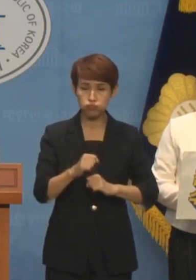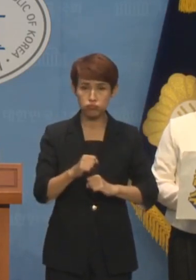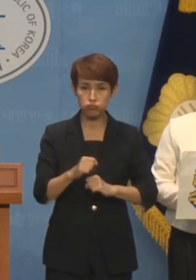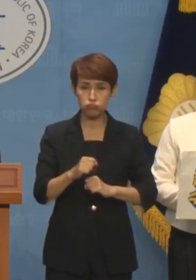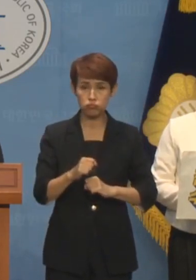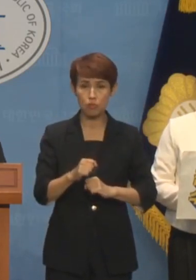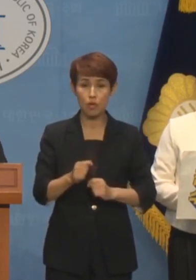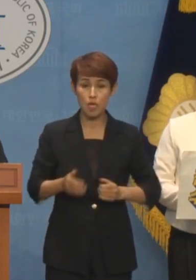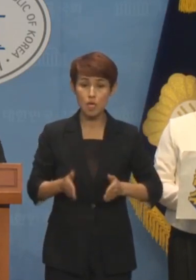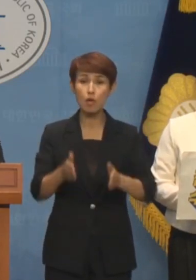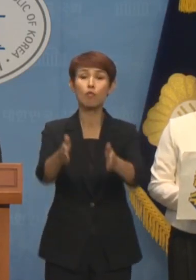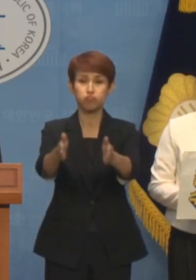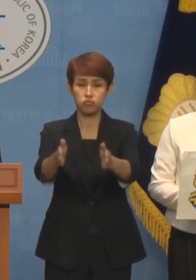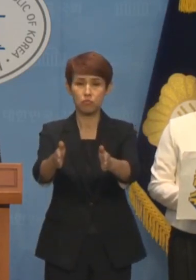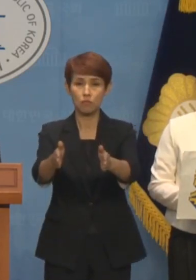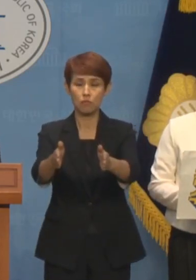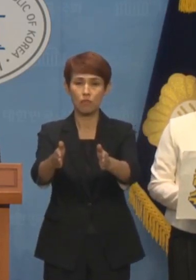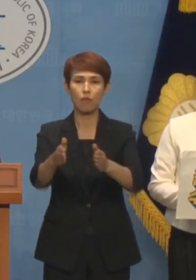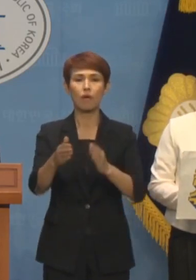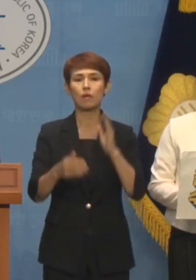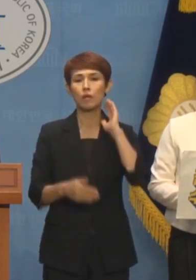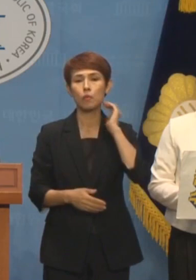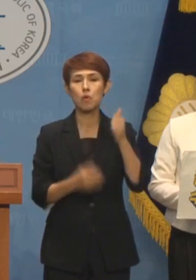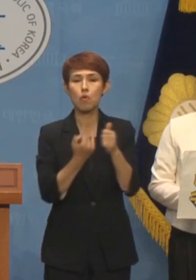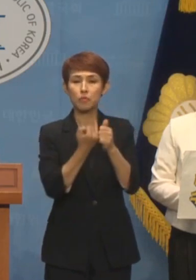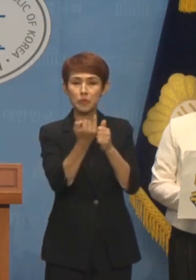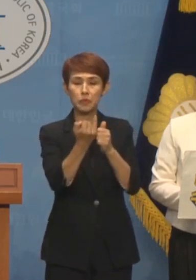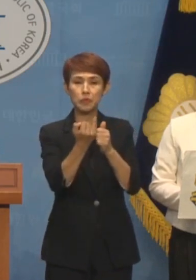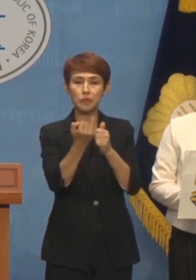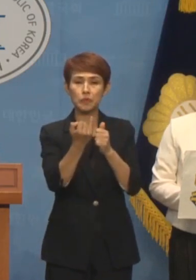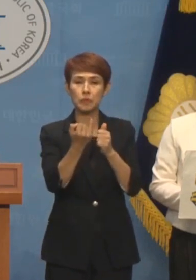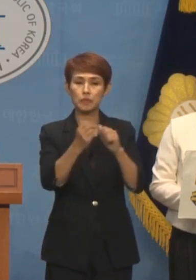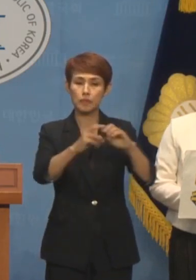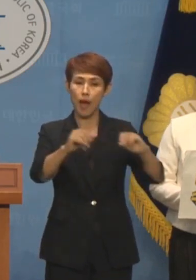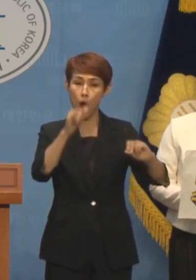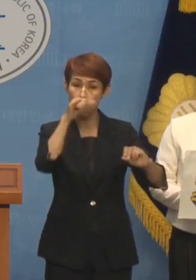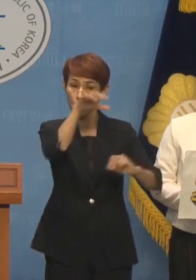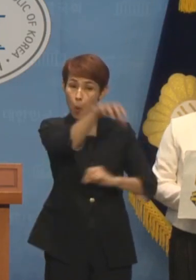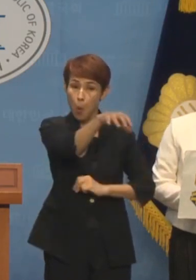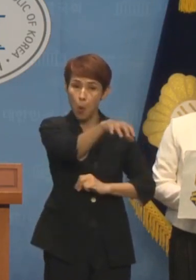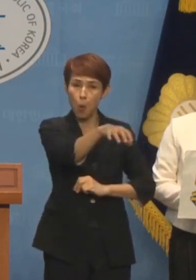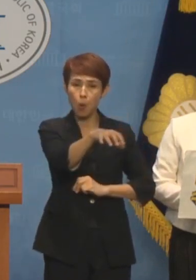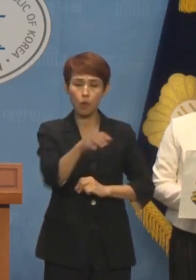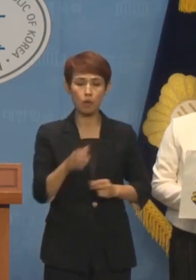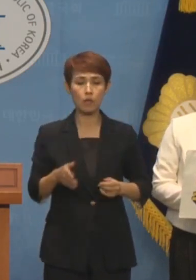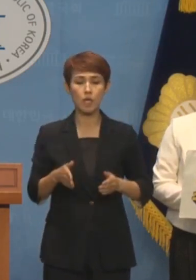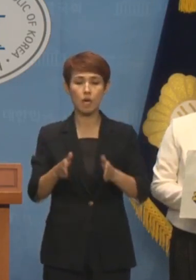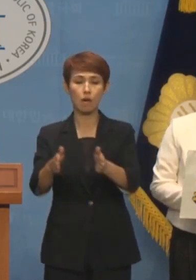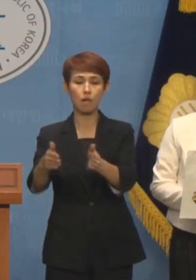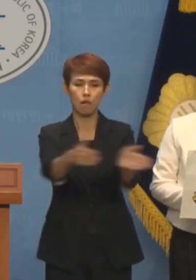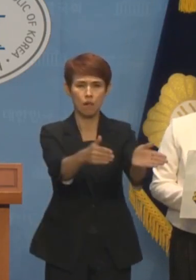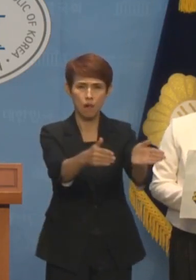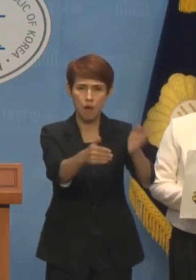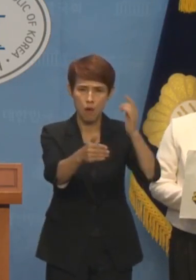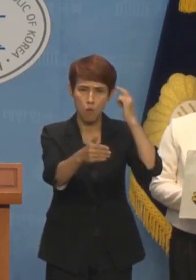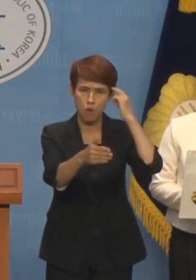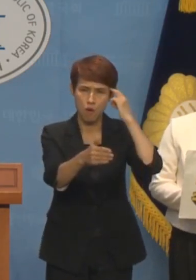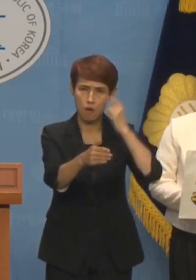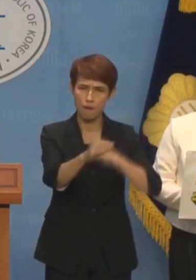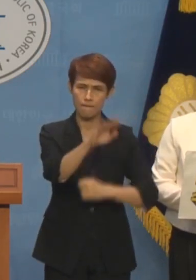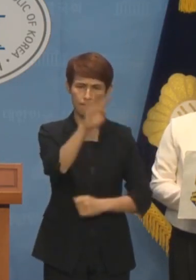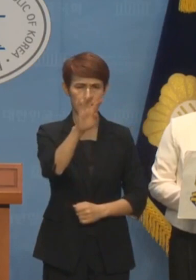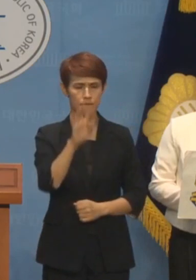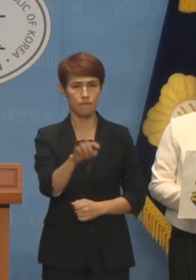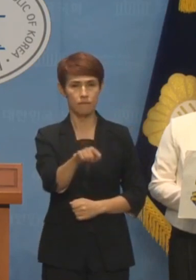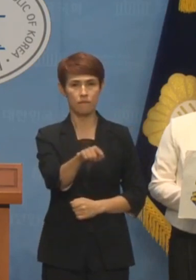노선에서 김건희 일가의 부동산이 있는 땅으로 옮겨져야 했는가라는 물음에, 그리고 그런